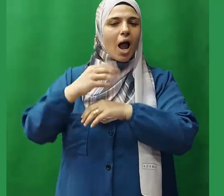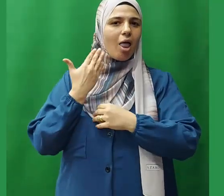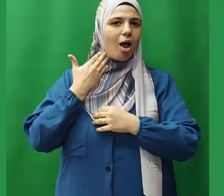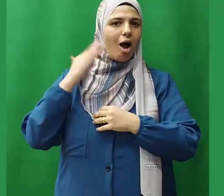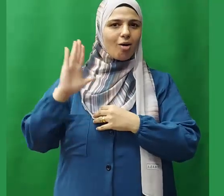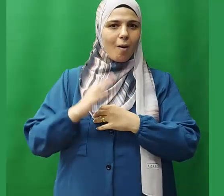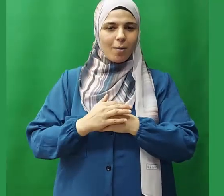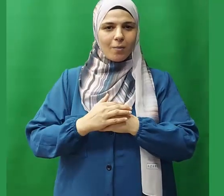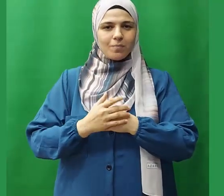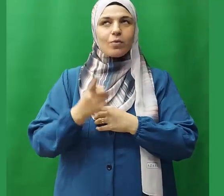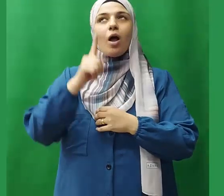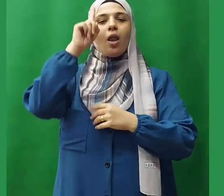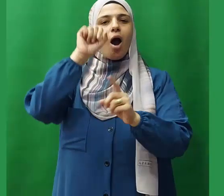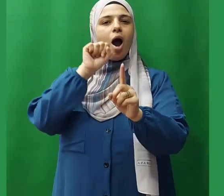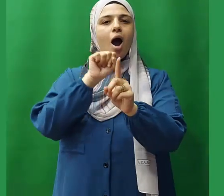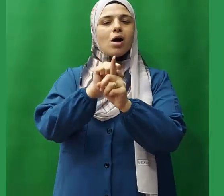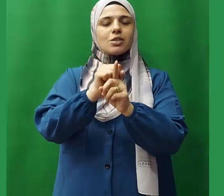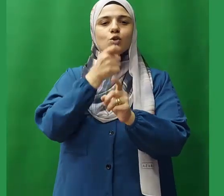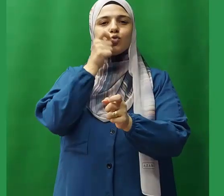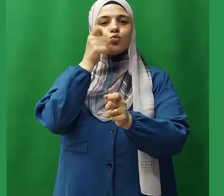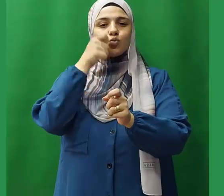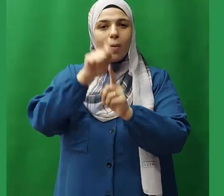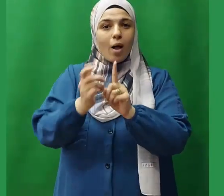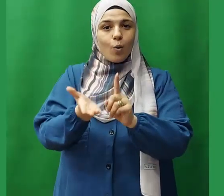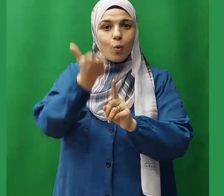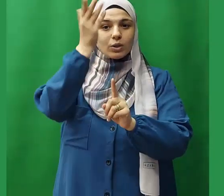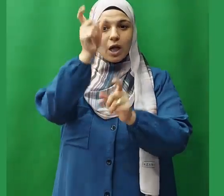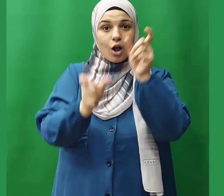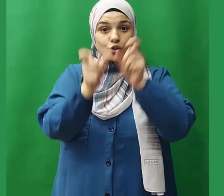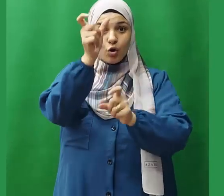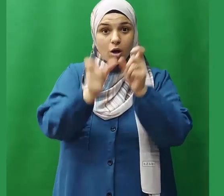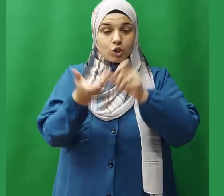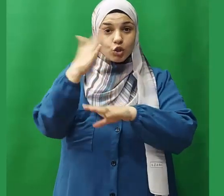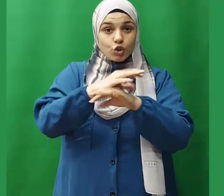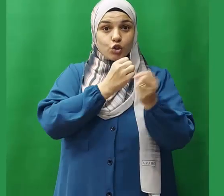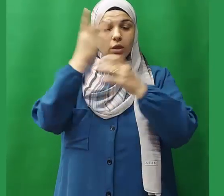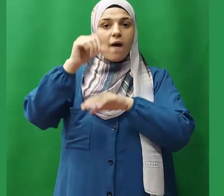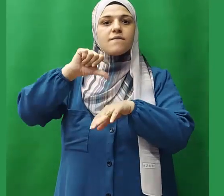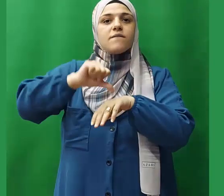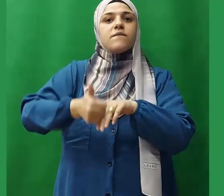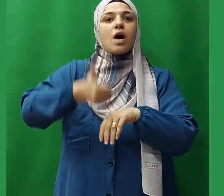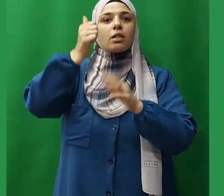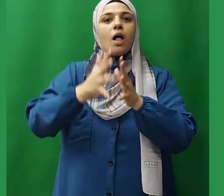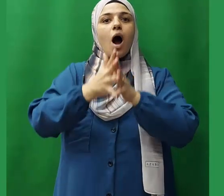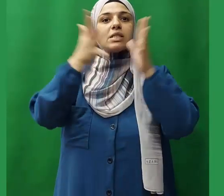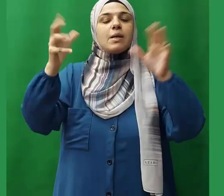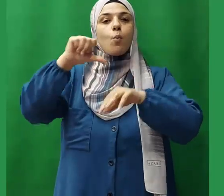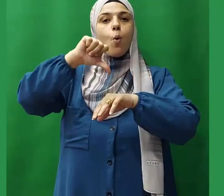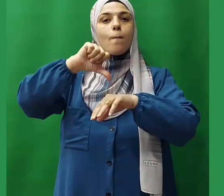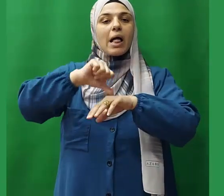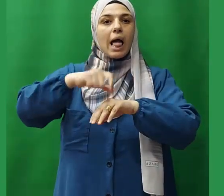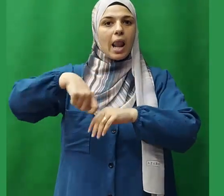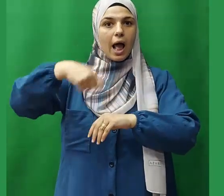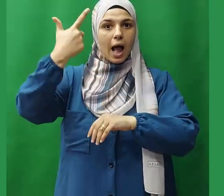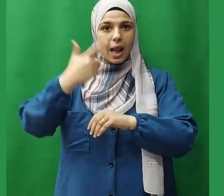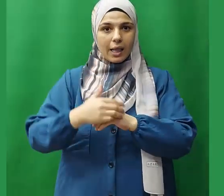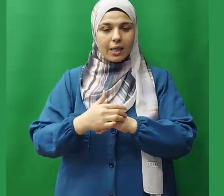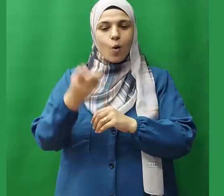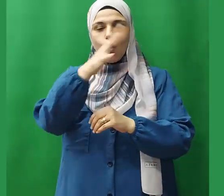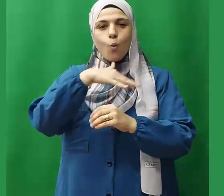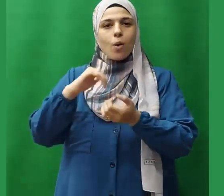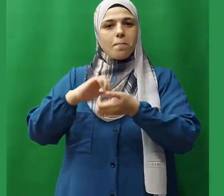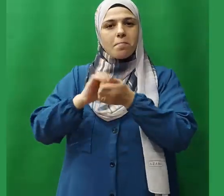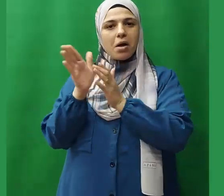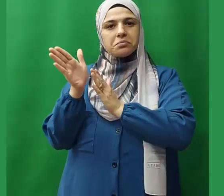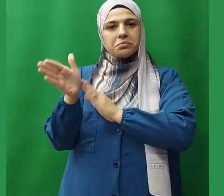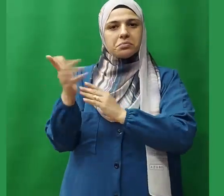من الكرامه وقد خص الله عز وجل الشهداء بفضائل عظيمه ومكانه ساميه فهم